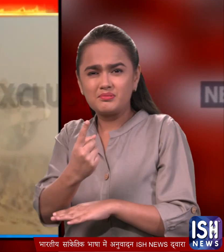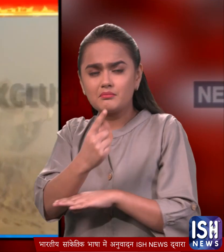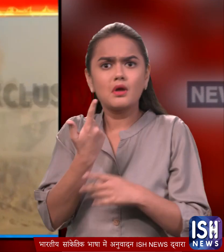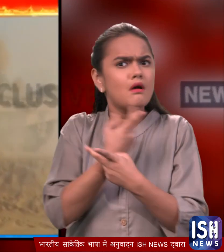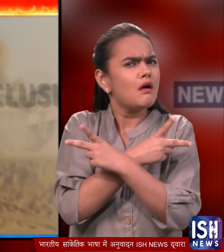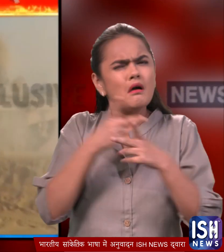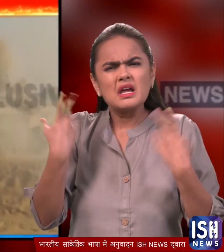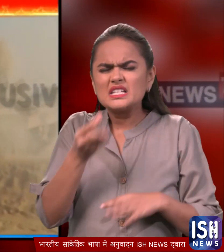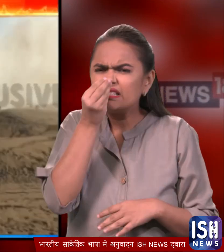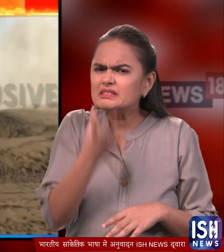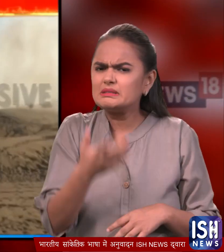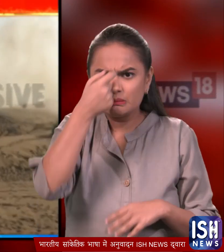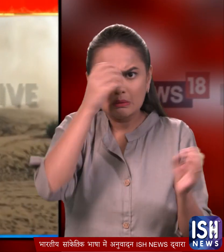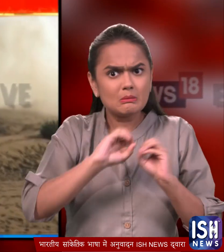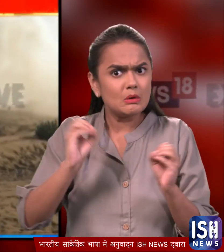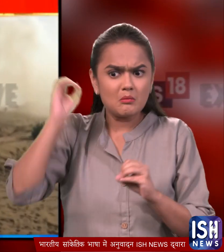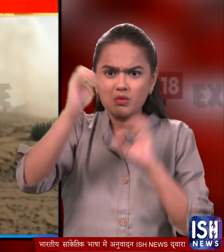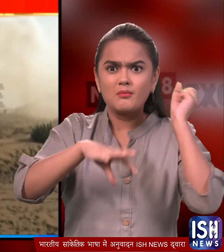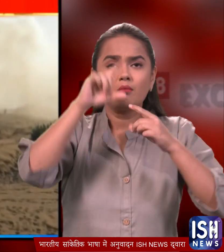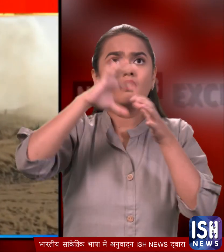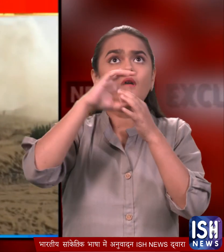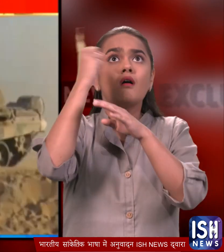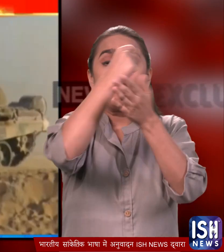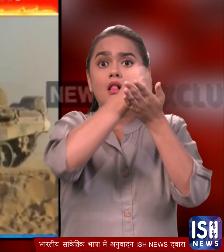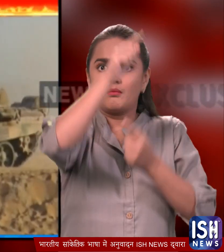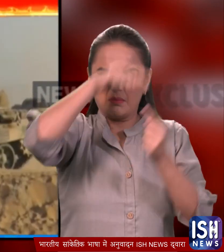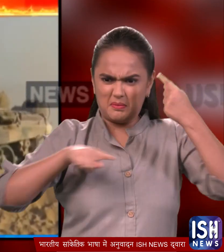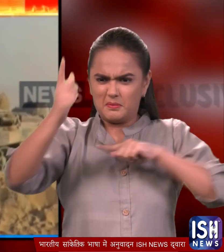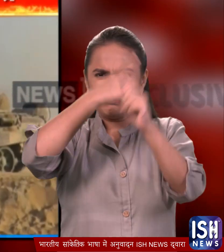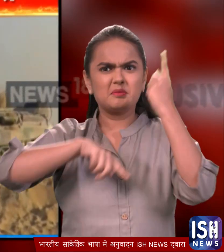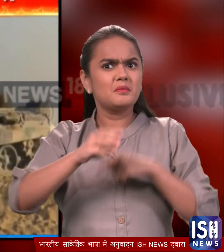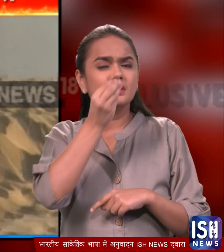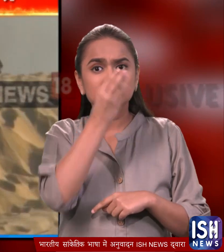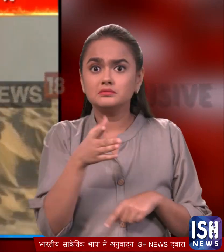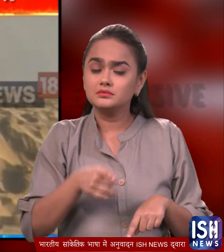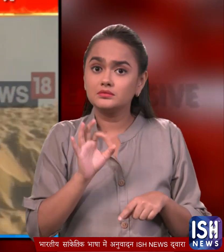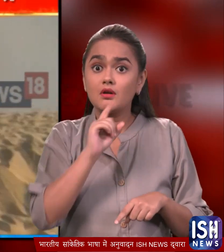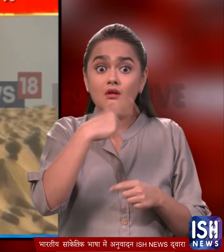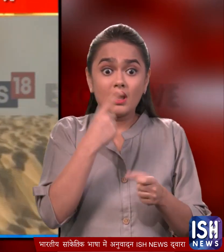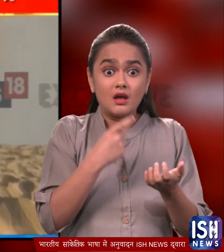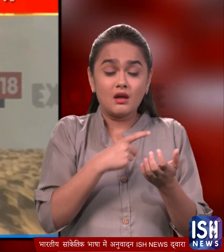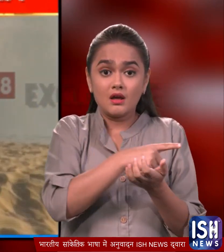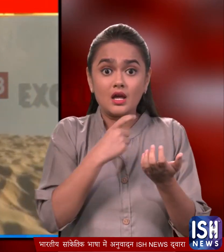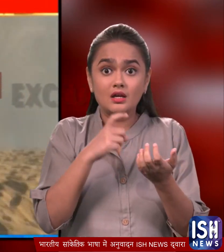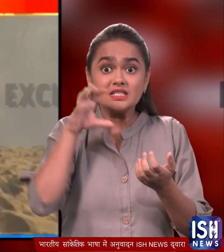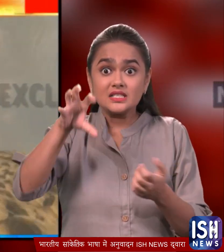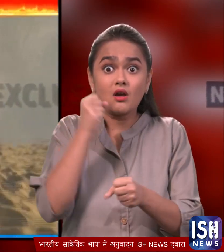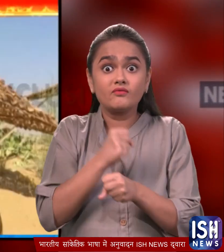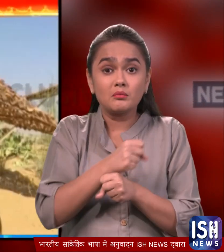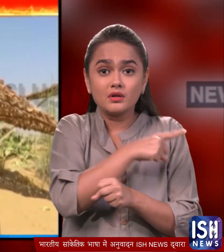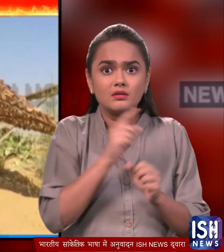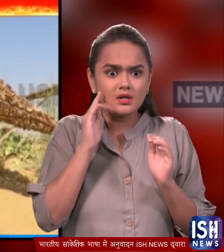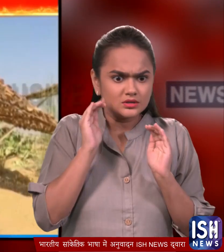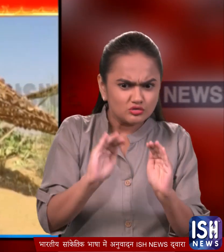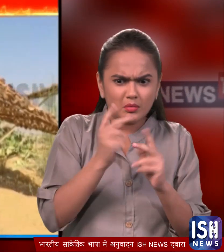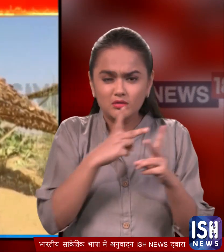हर ऑपरेशन आसान हो जाता है। रेगिस्तान के कई किलोमीटर तक के इलाके में किए गए इस अभ्यास में राज्य सरकार की कई सुरक्षा एजेंसियां भी शामिल हुई।